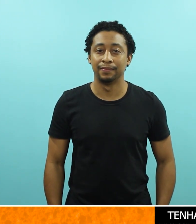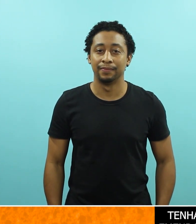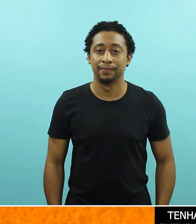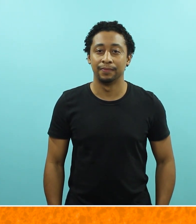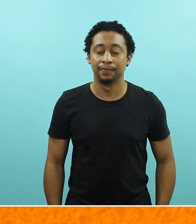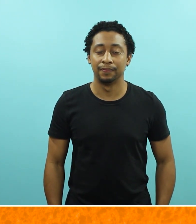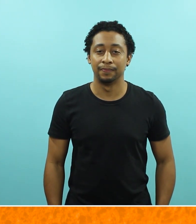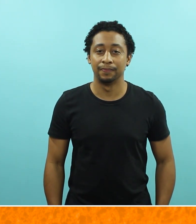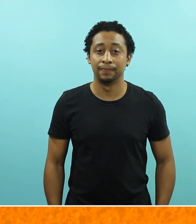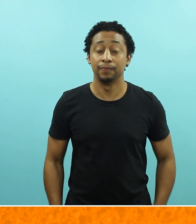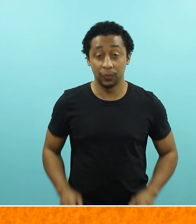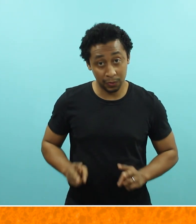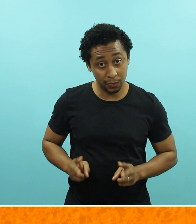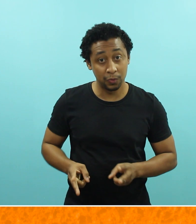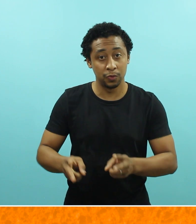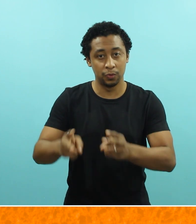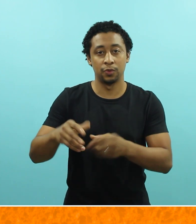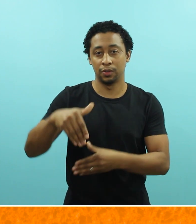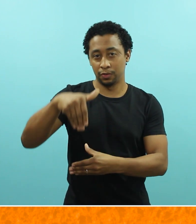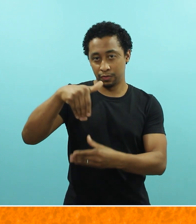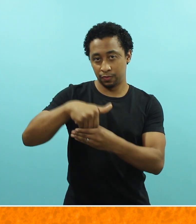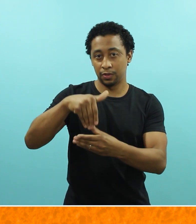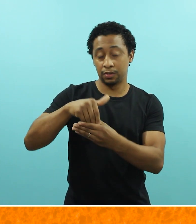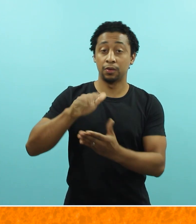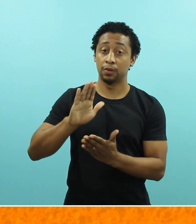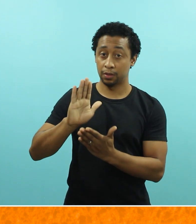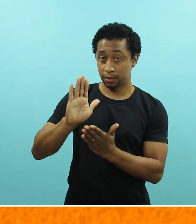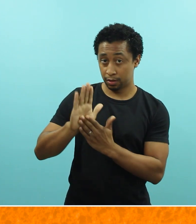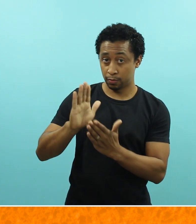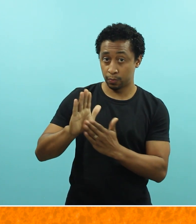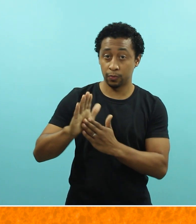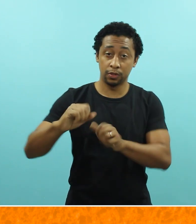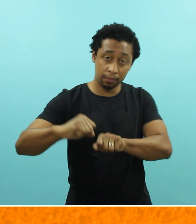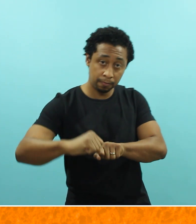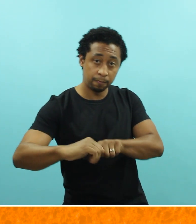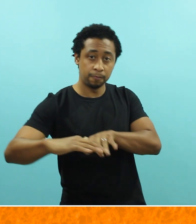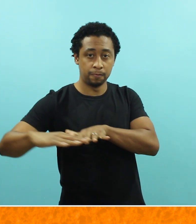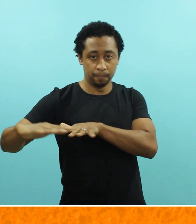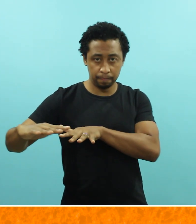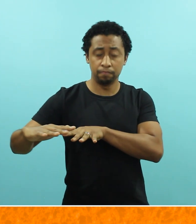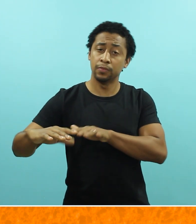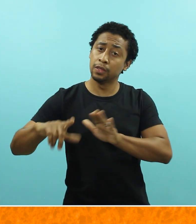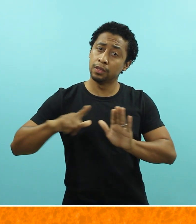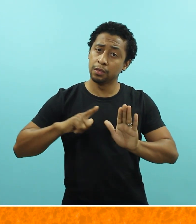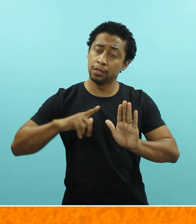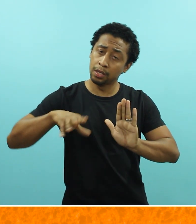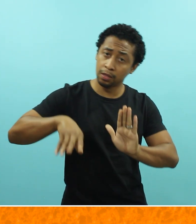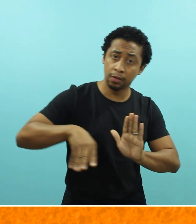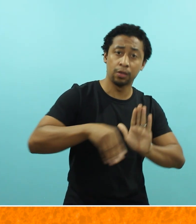ou não.